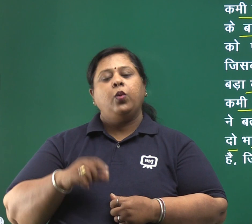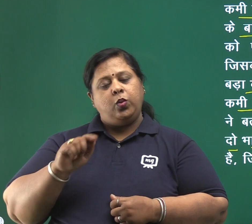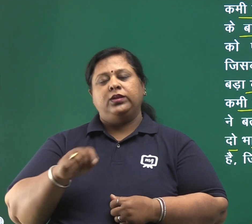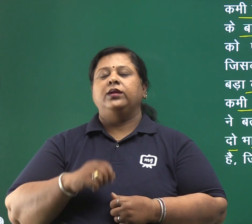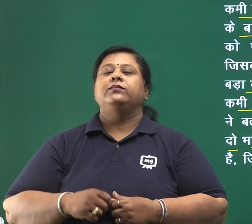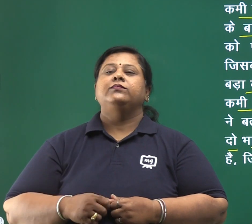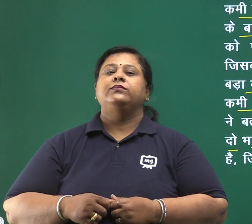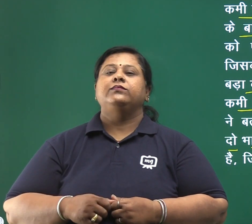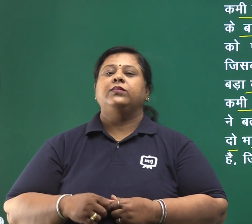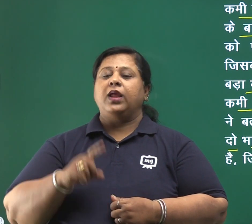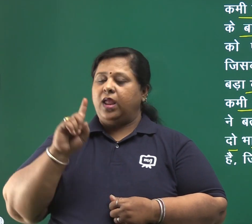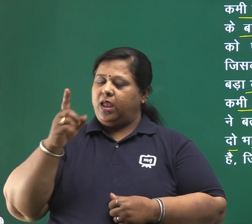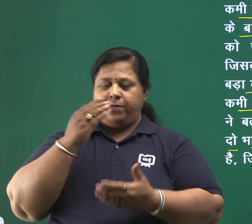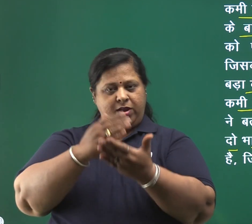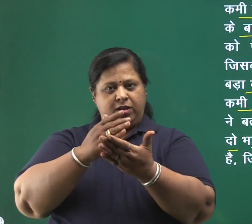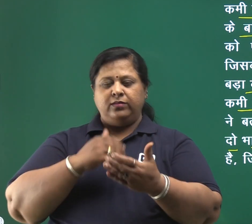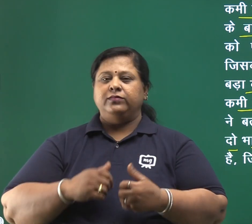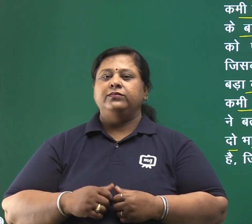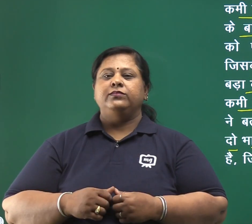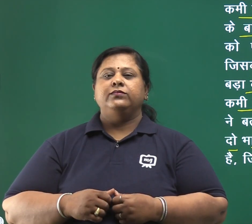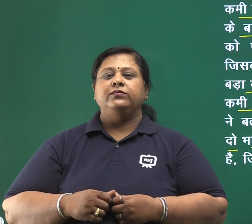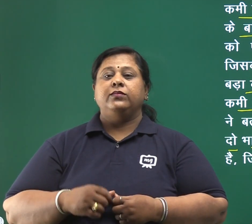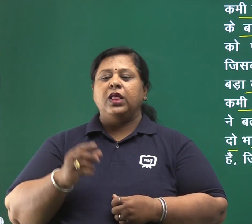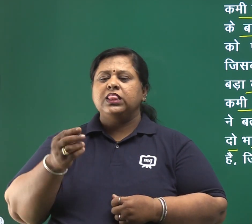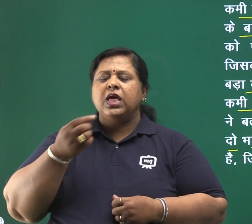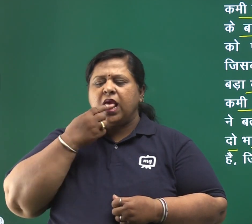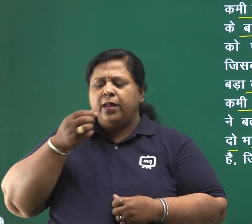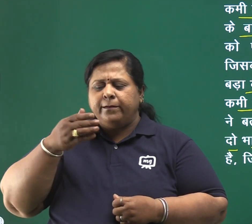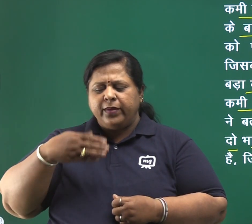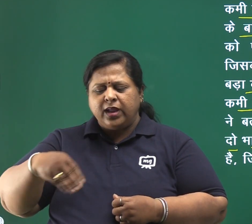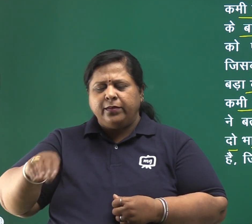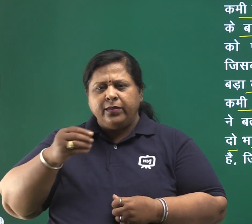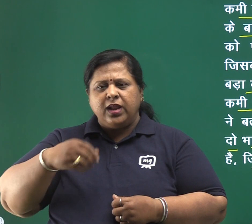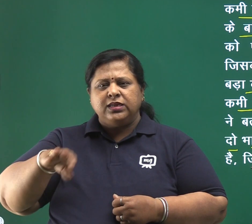होते हैं। एक भाग तरल है,